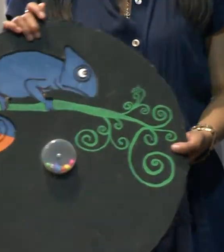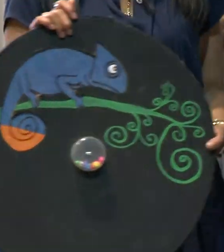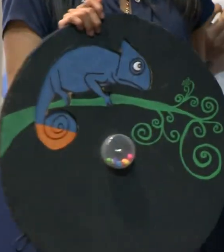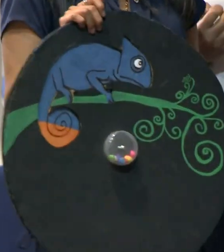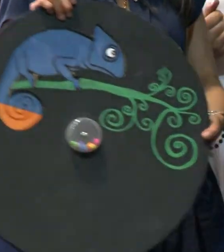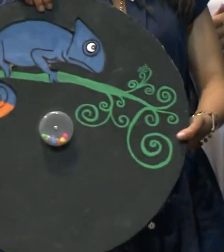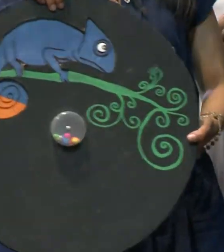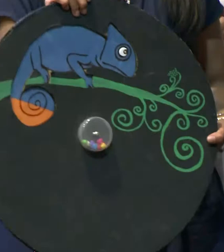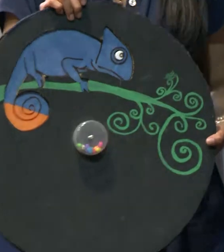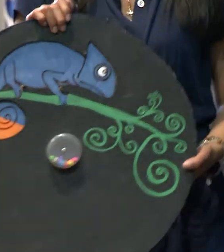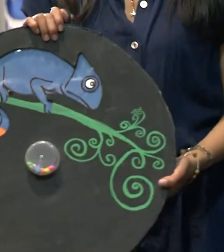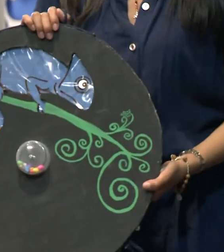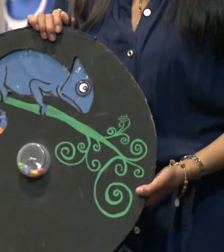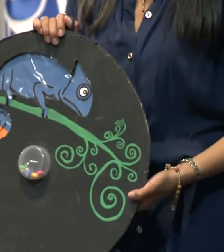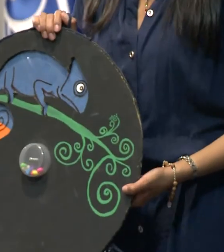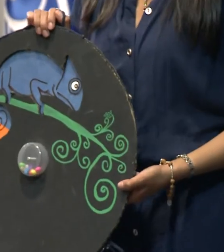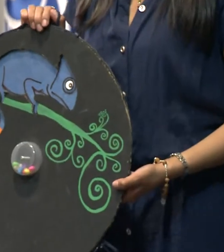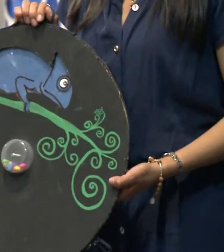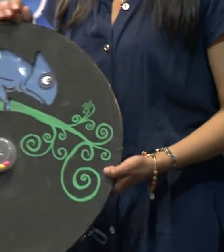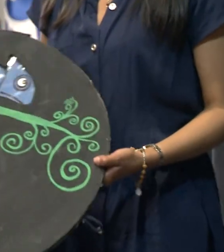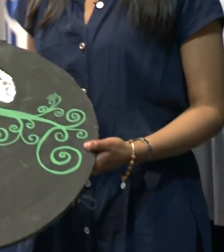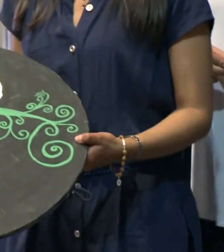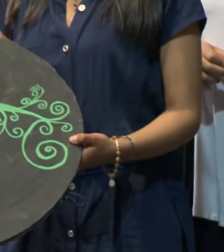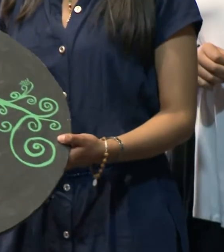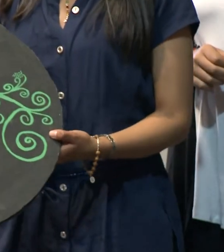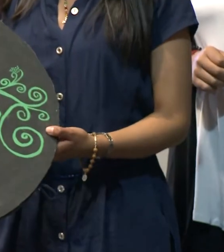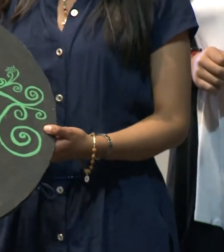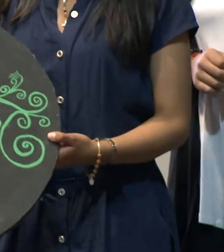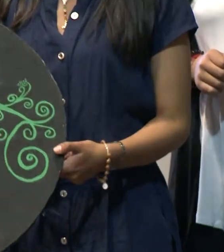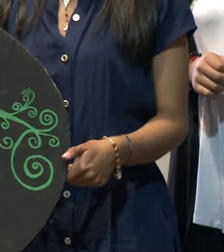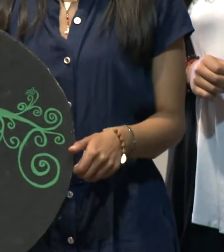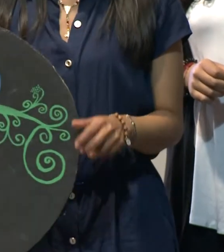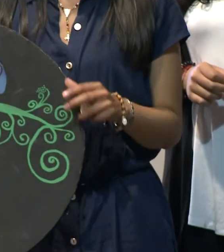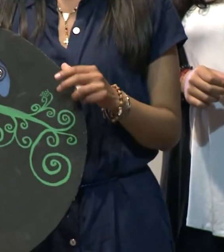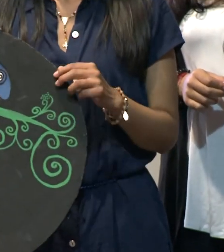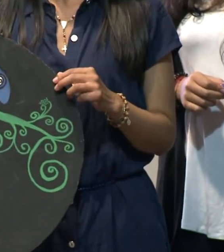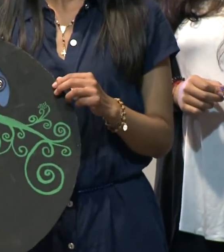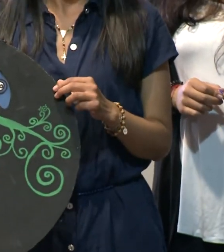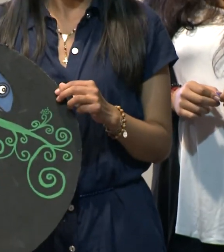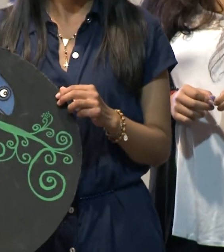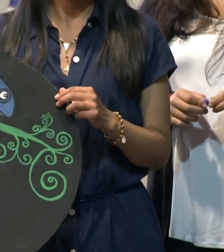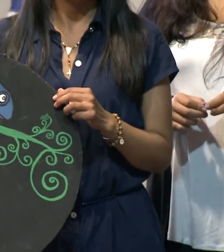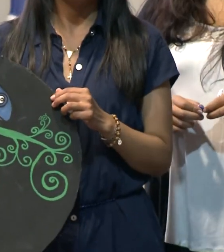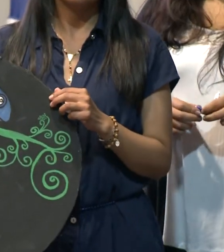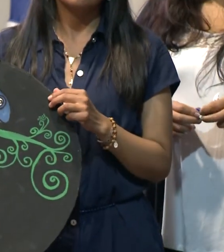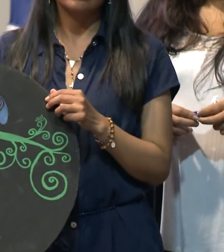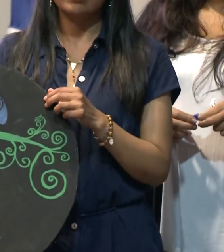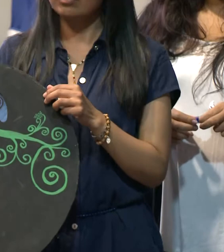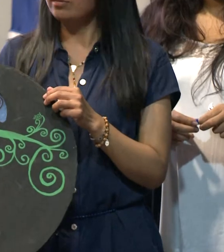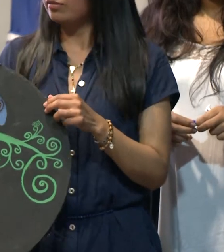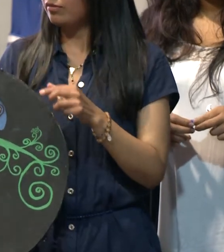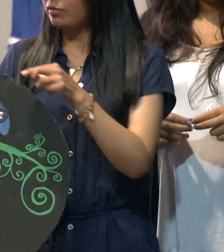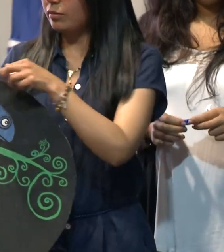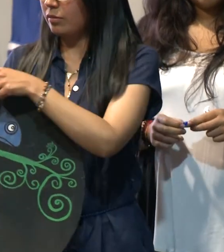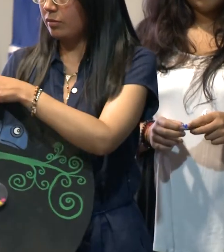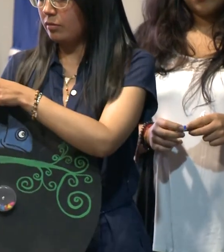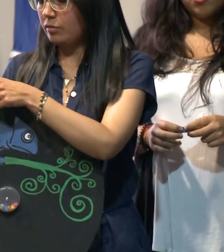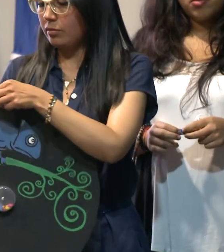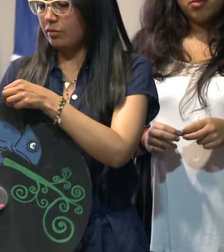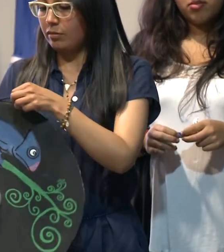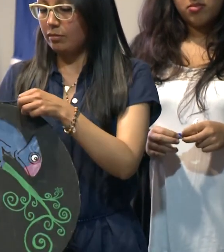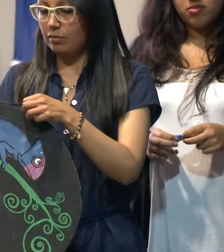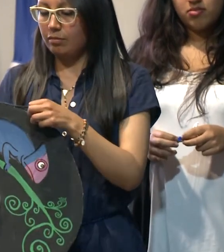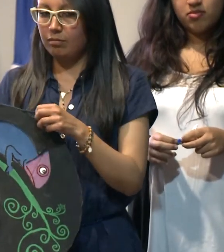entendieran un poco más lo que estaba sucediendo. Lo hicimos de esta manera porque los niños tenían la posibilidad de